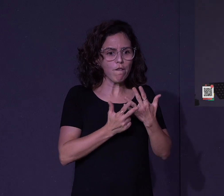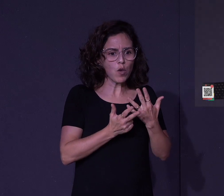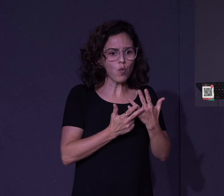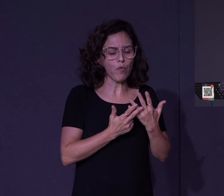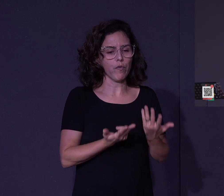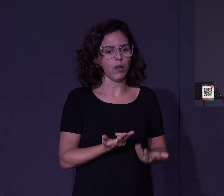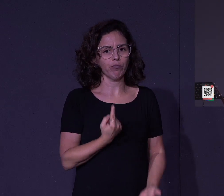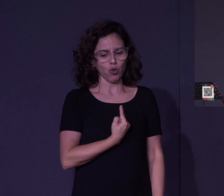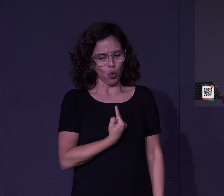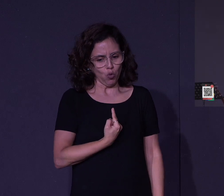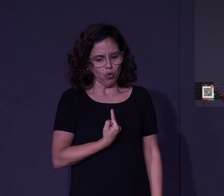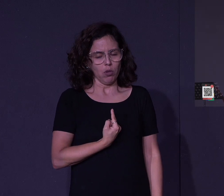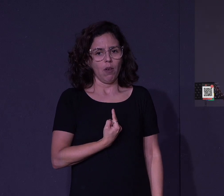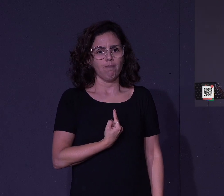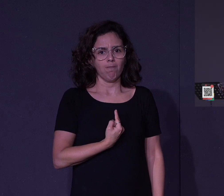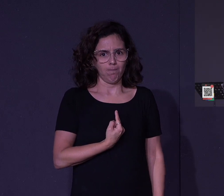sozinha.